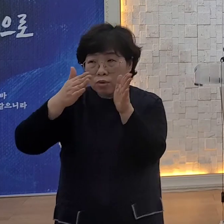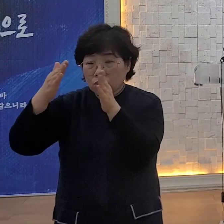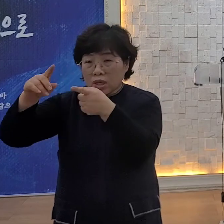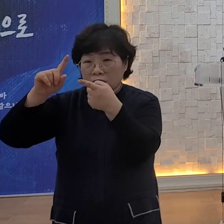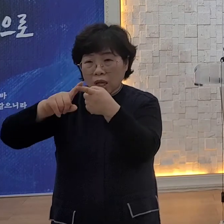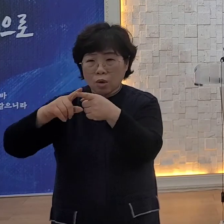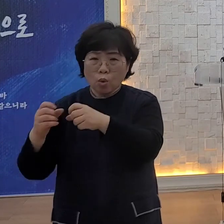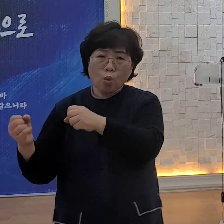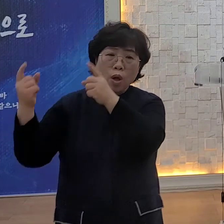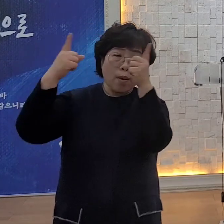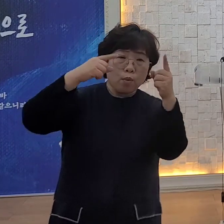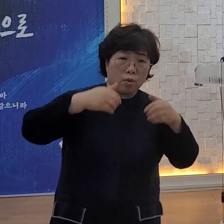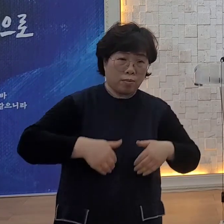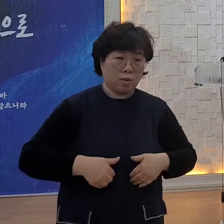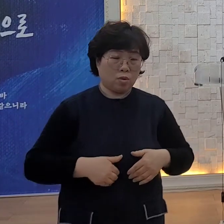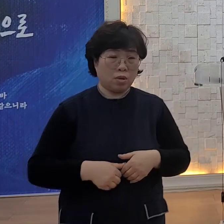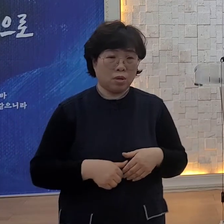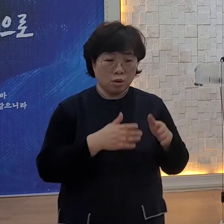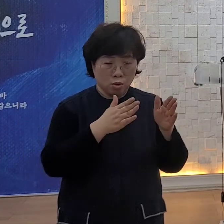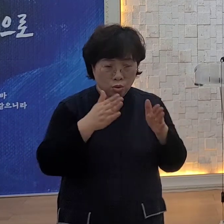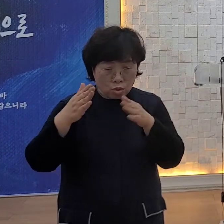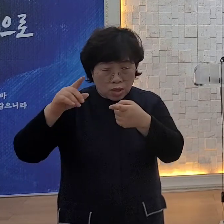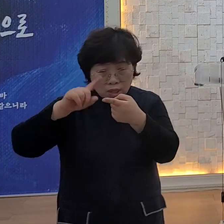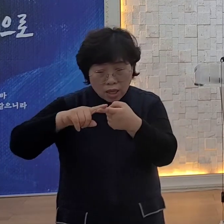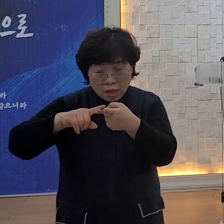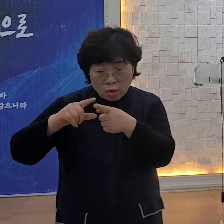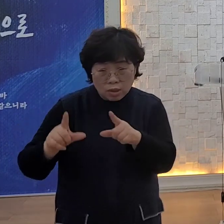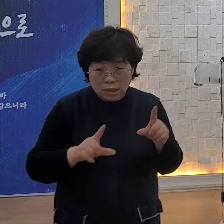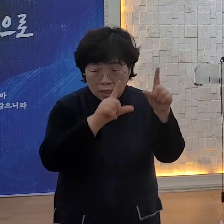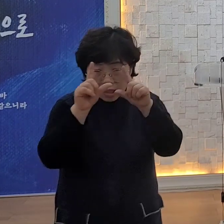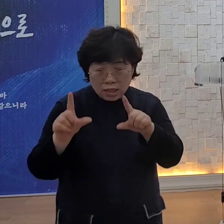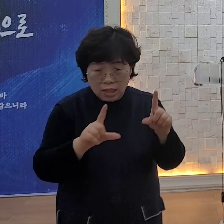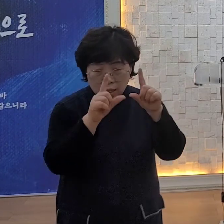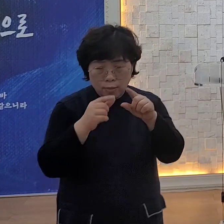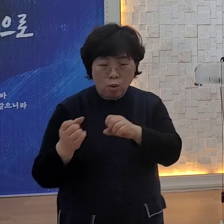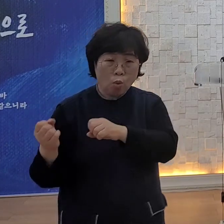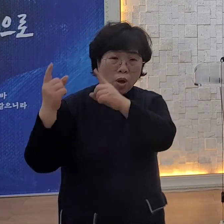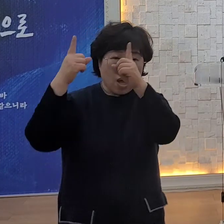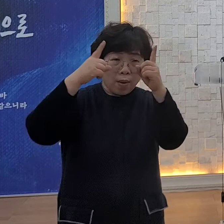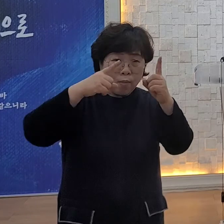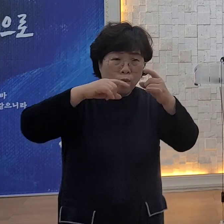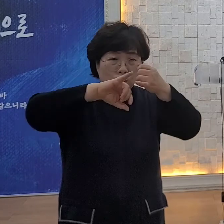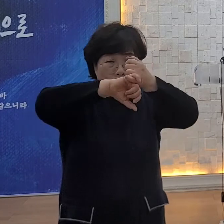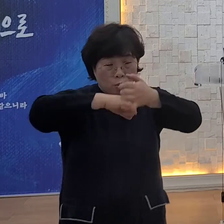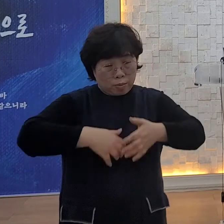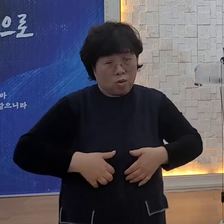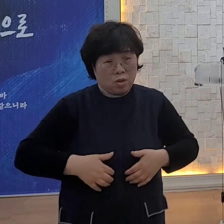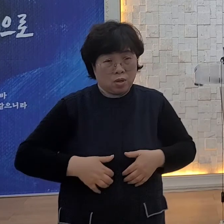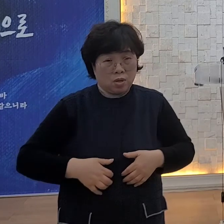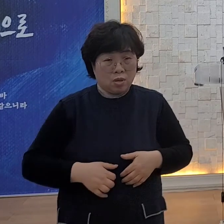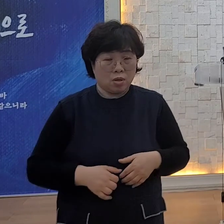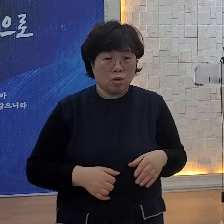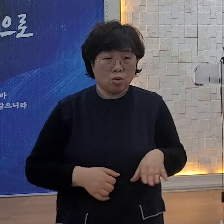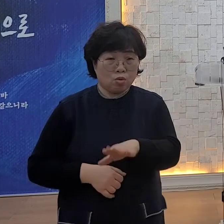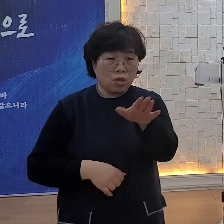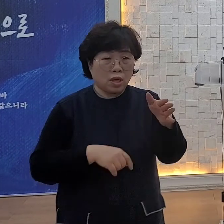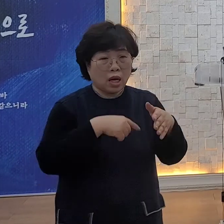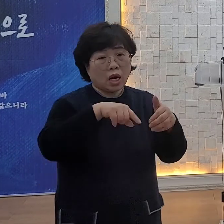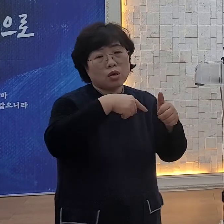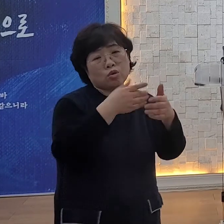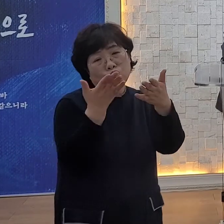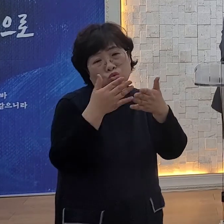회복해야 된다. 순리대로 사는 삶으로 회복해야 된다라는 사실을 우리에게 보여주고